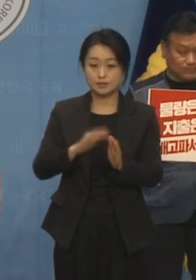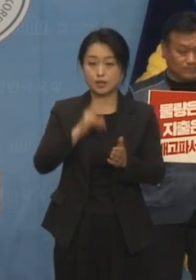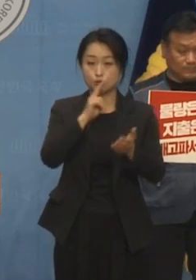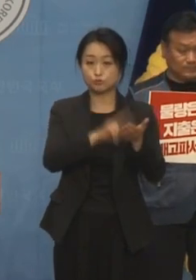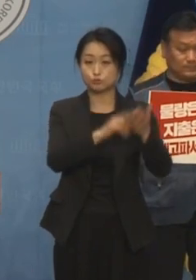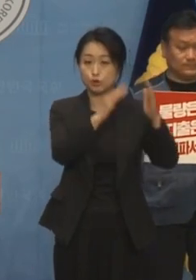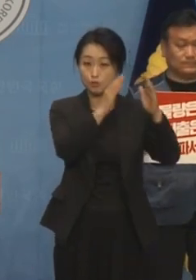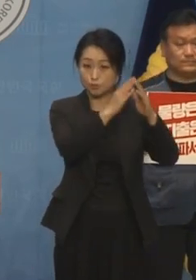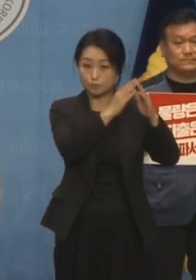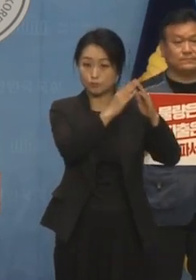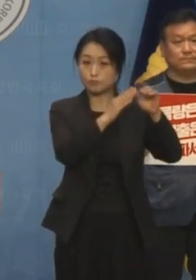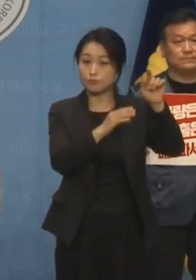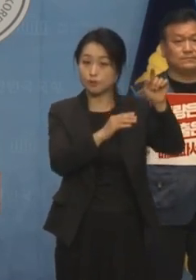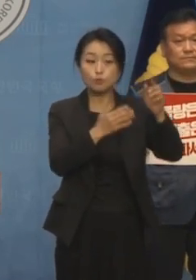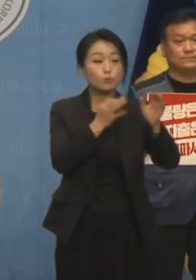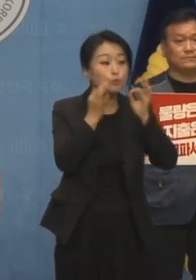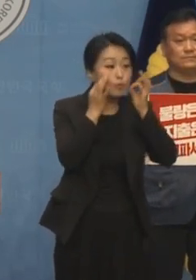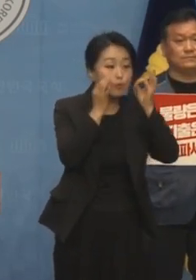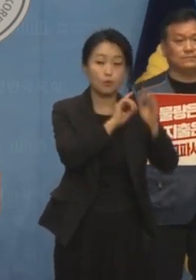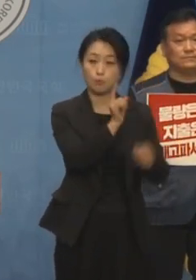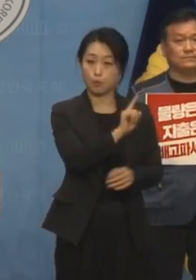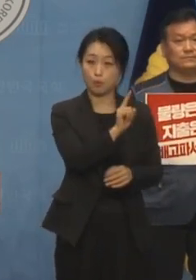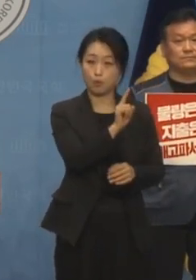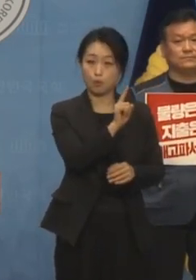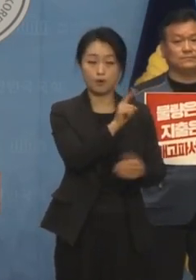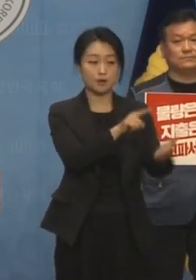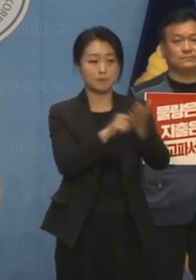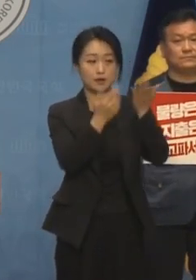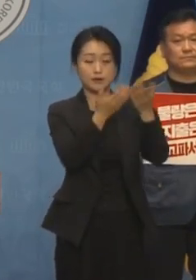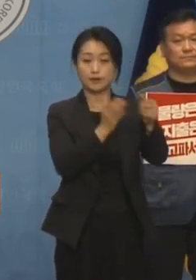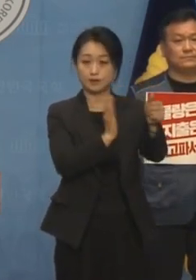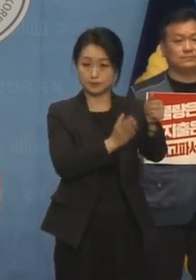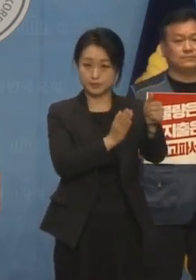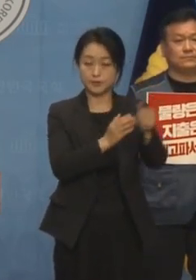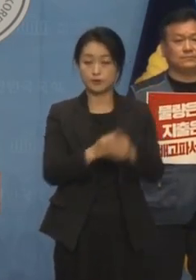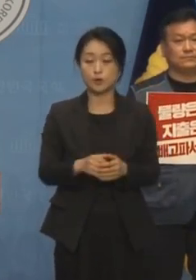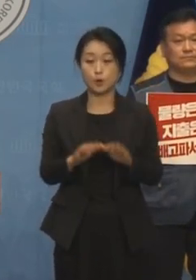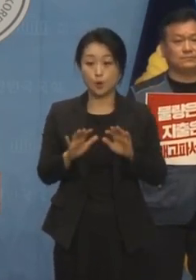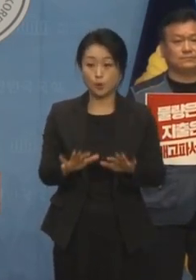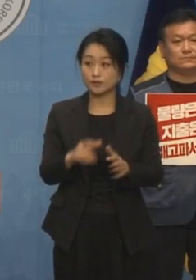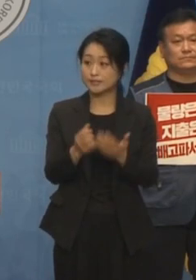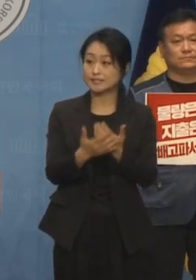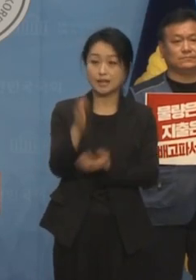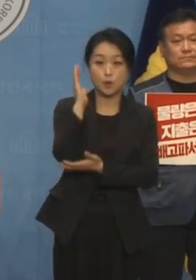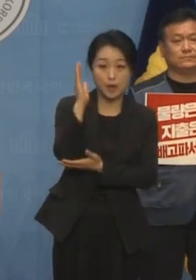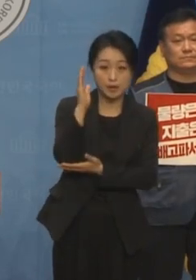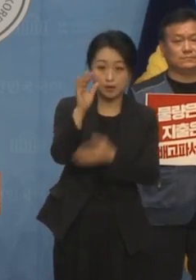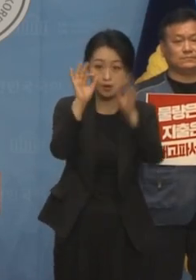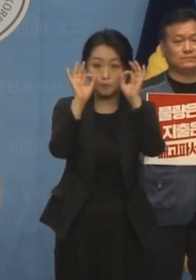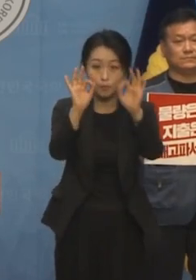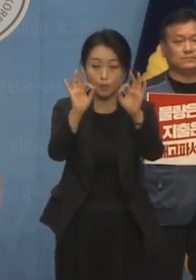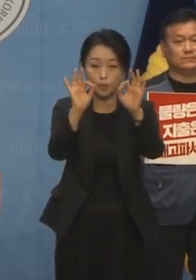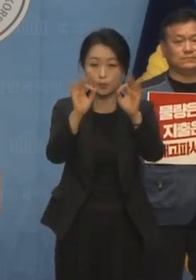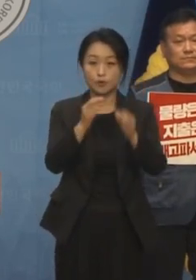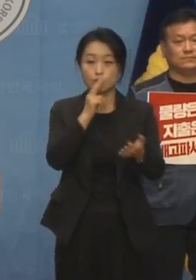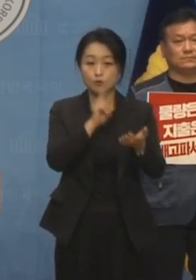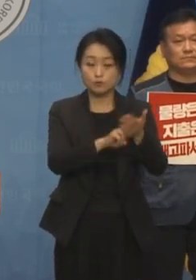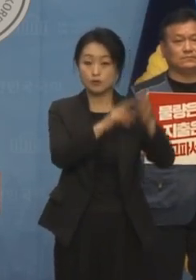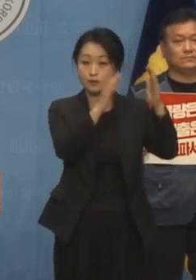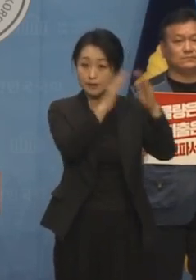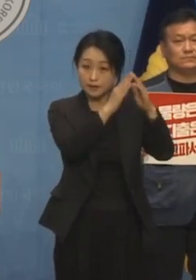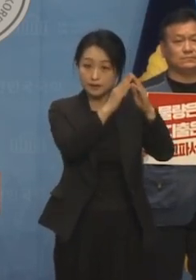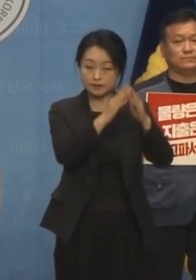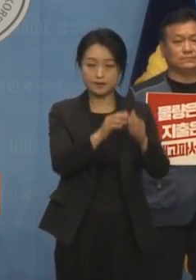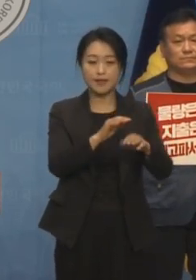우정사업본부가 무슨 노력을 했는지 밝혀야 합니다. 오늘 기자회견을 통해 우정사업본부의